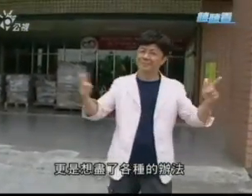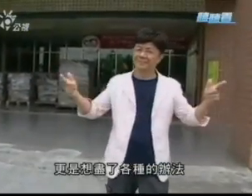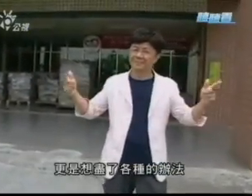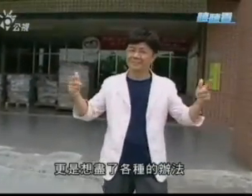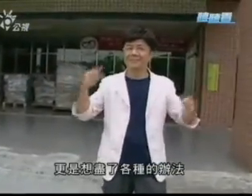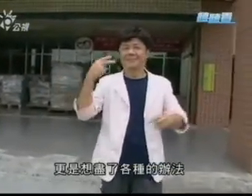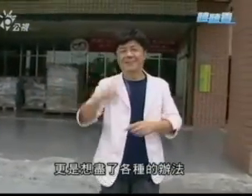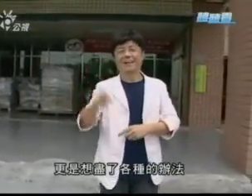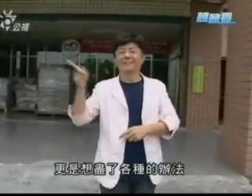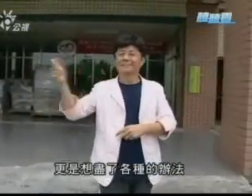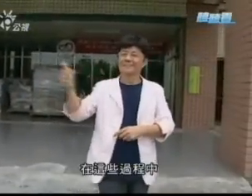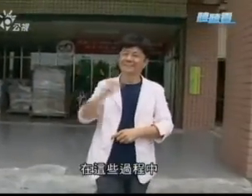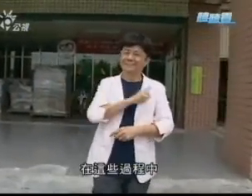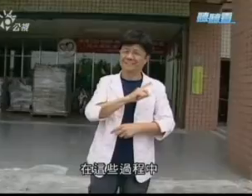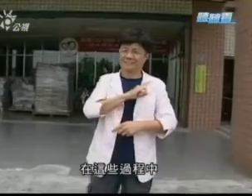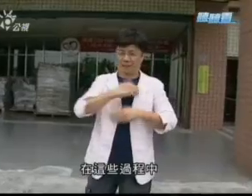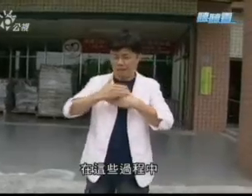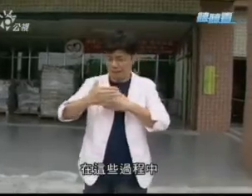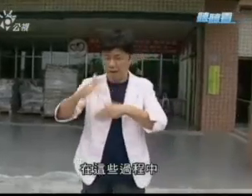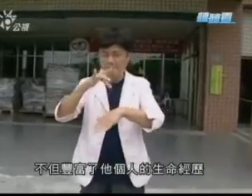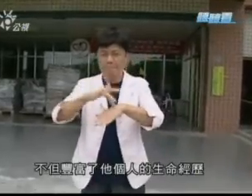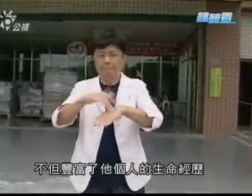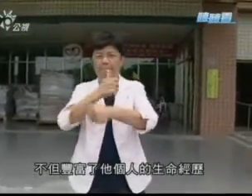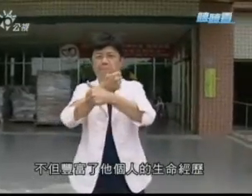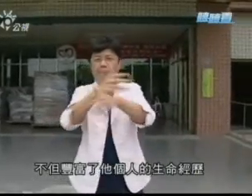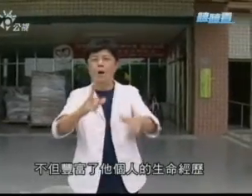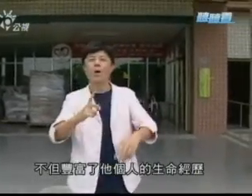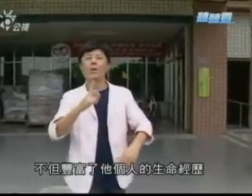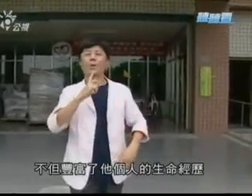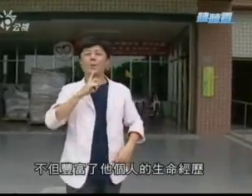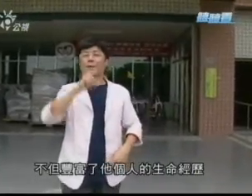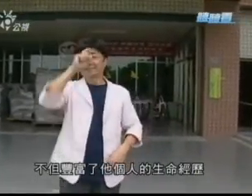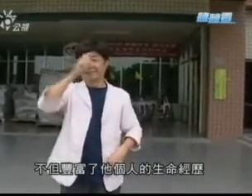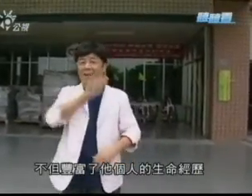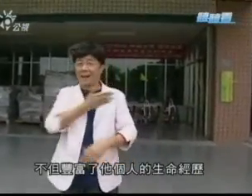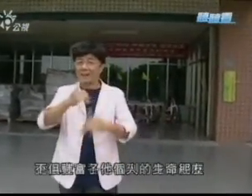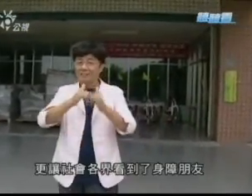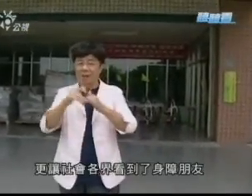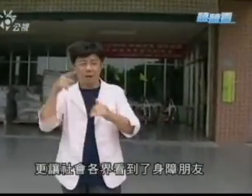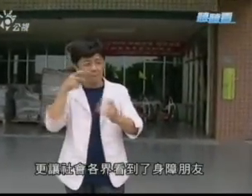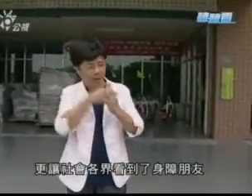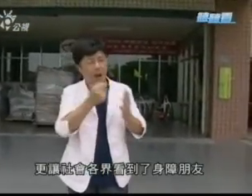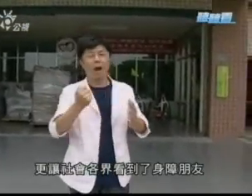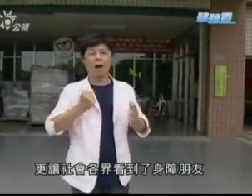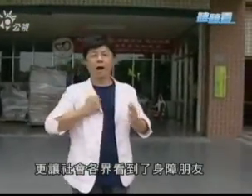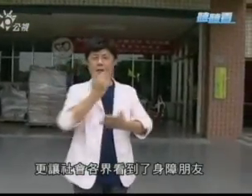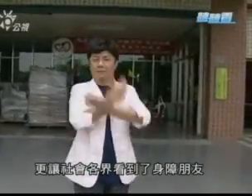办法。在这些过程中，不但丰富了他个人的生命经历，更让社会各界看到了身